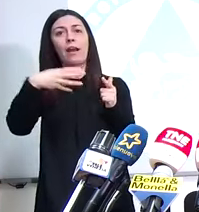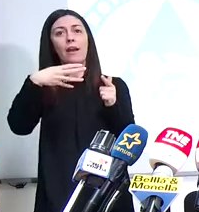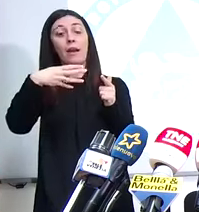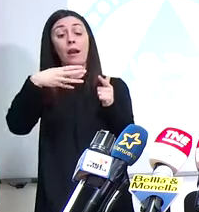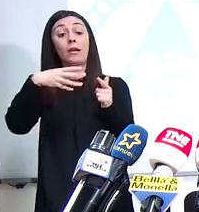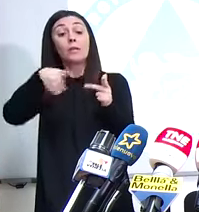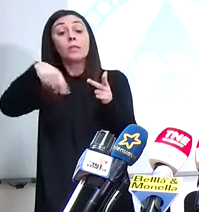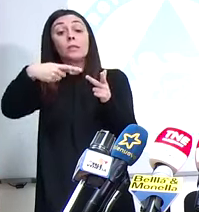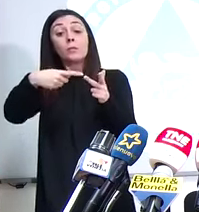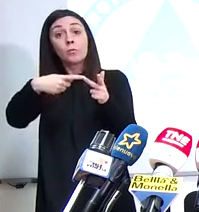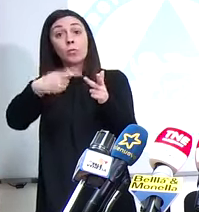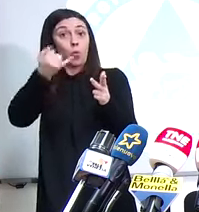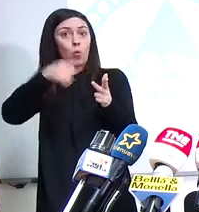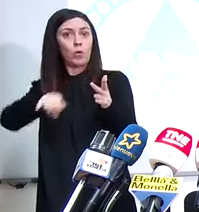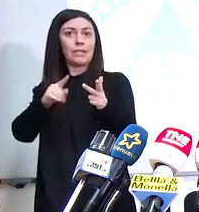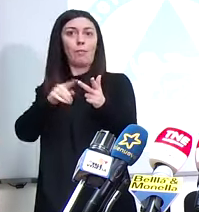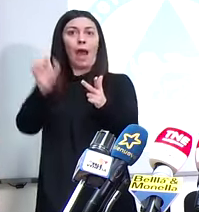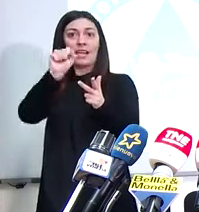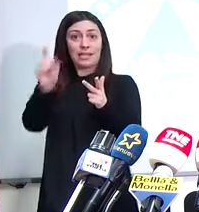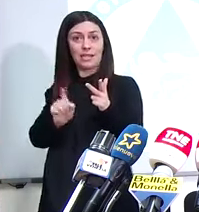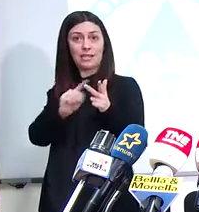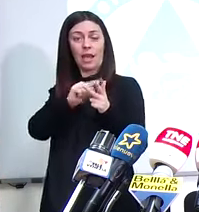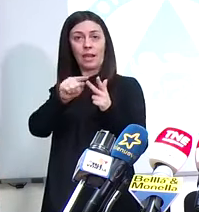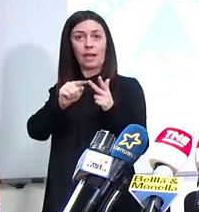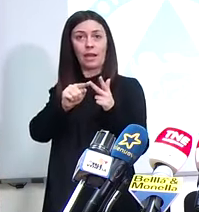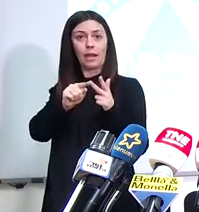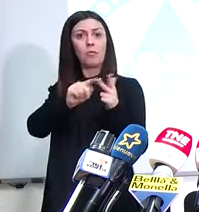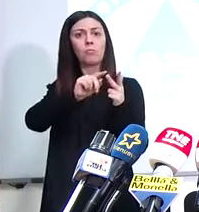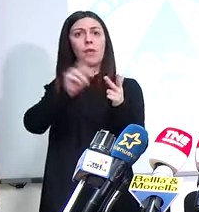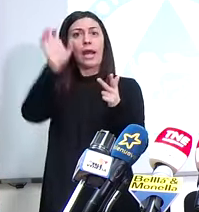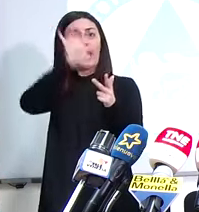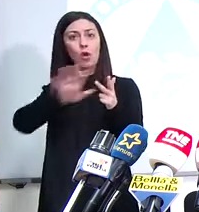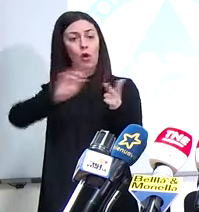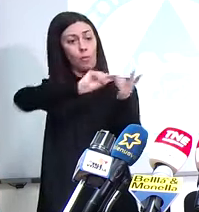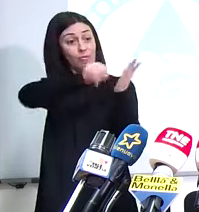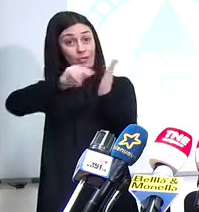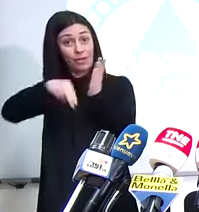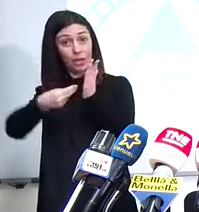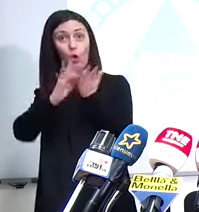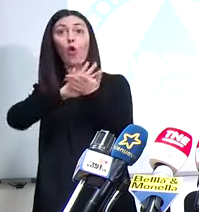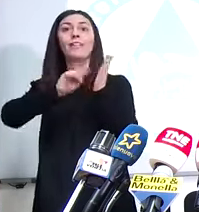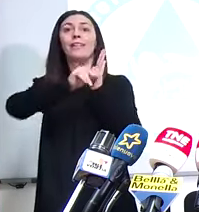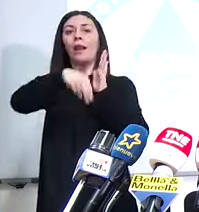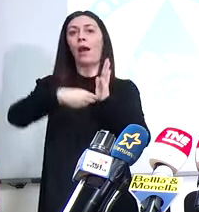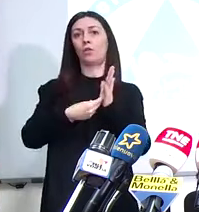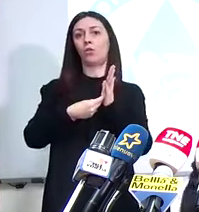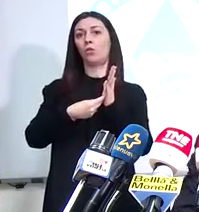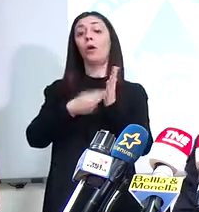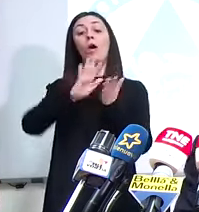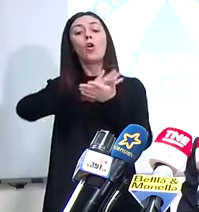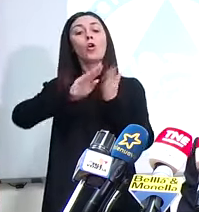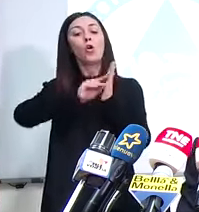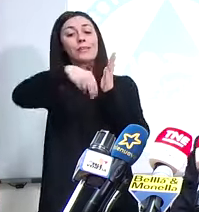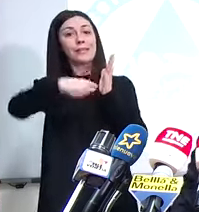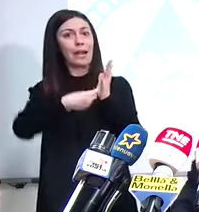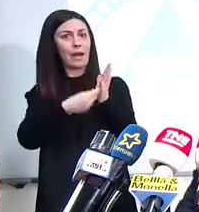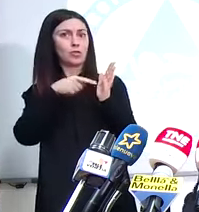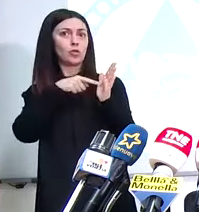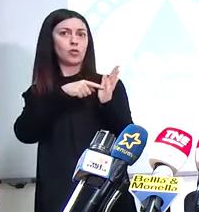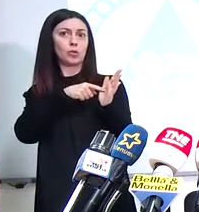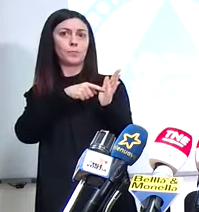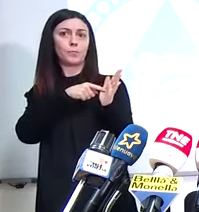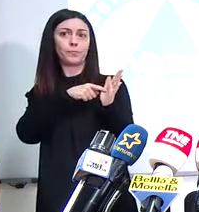in ultima istanza astrazeneca un contratto che da quello che è dato a sapere è un contratto da ombrello a favore